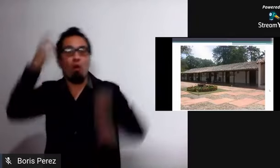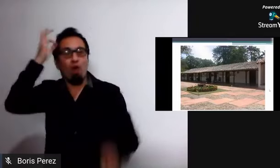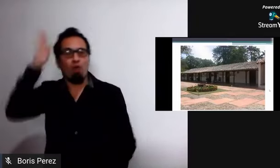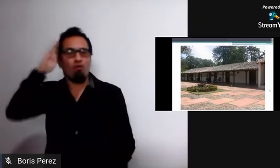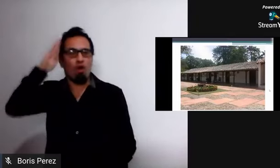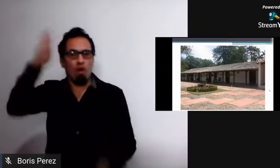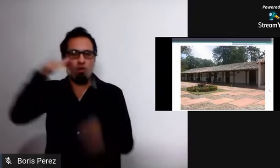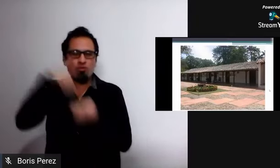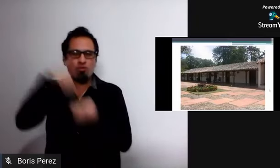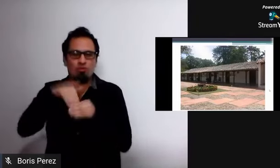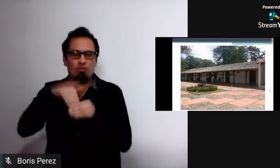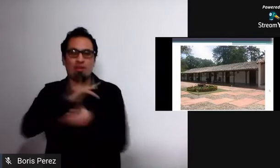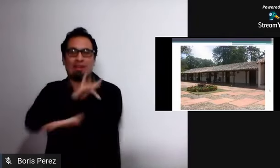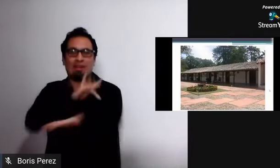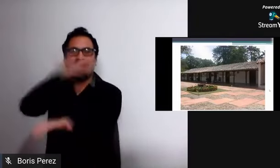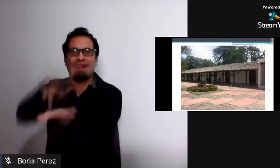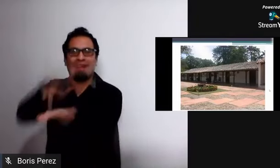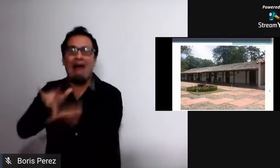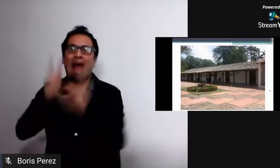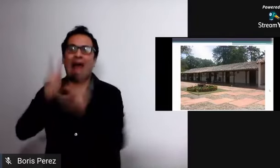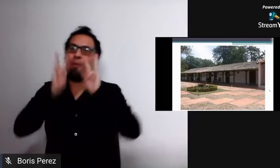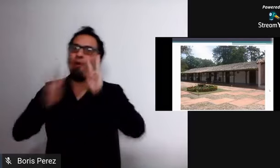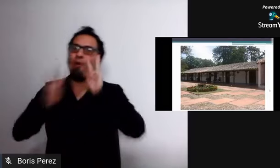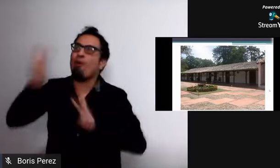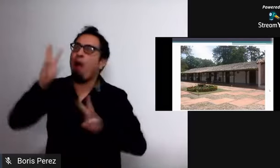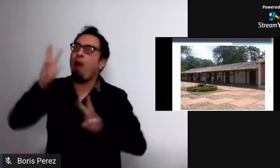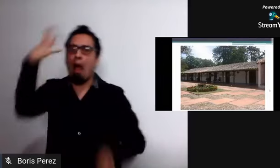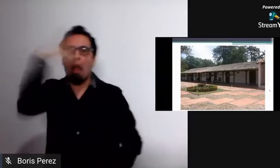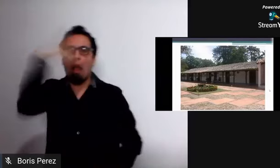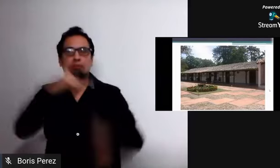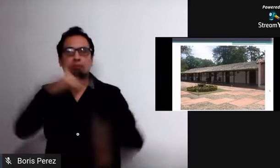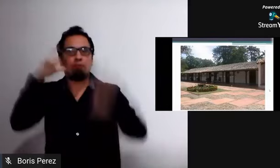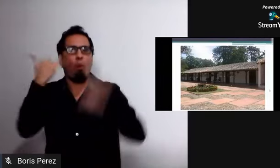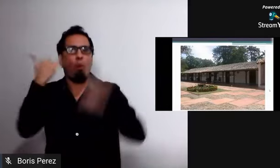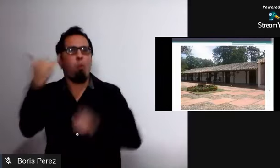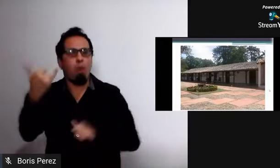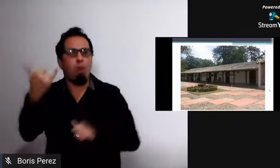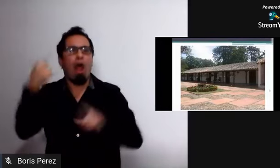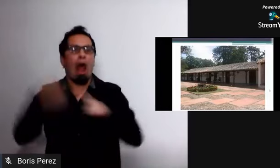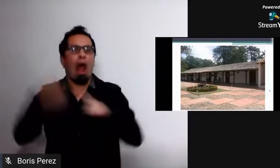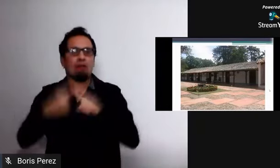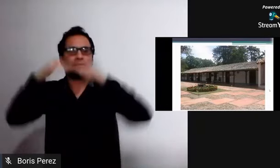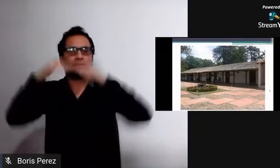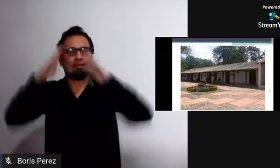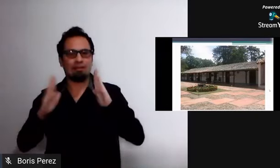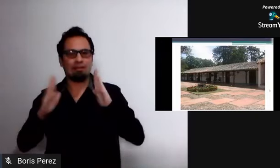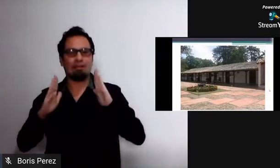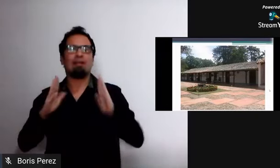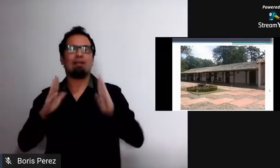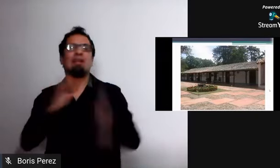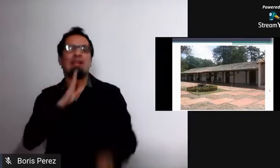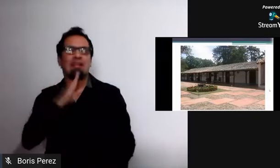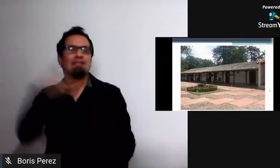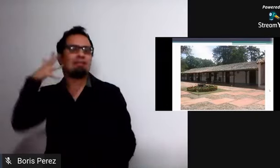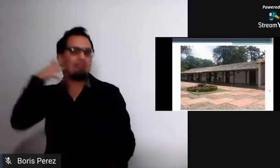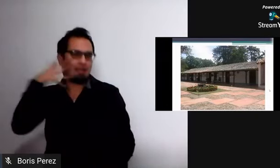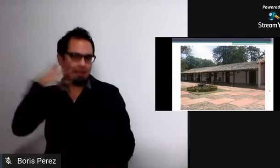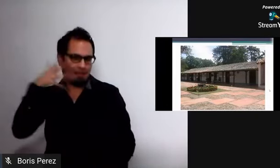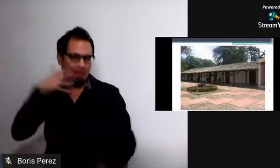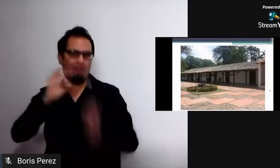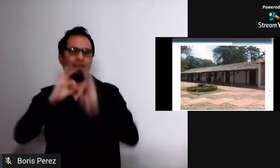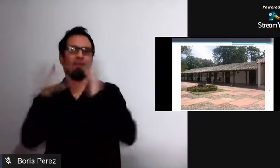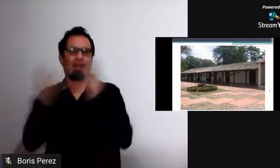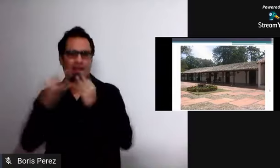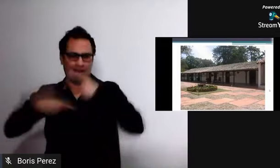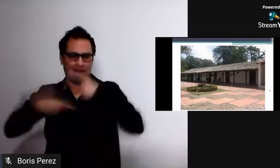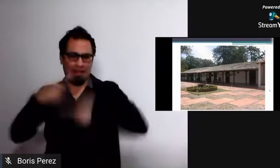es considerada patrimonio cultural de esa zona. Por eso es convertida en un museo, el